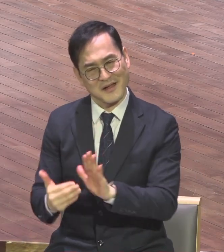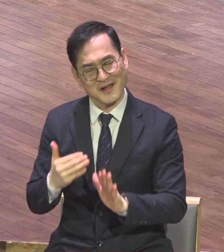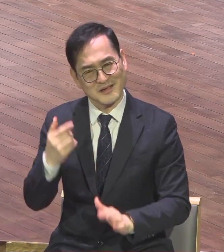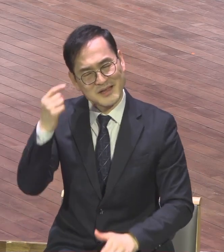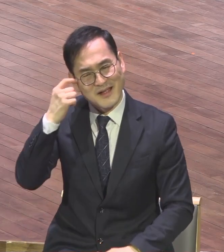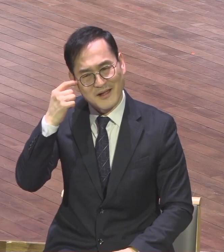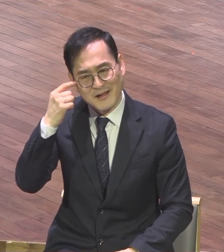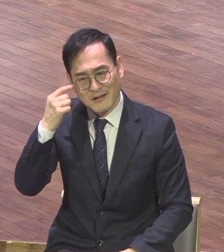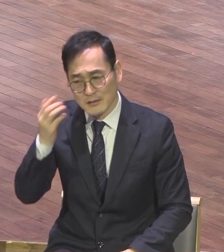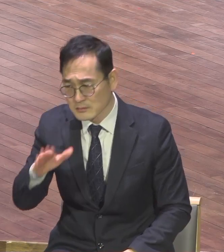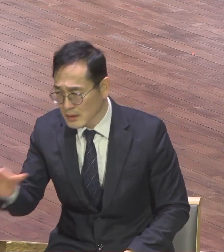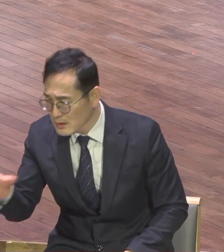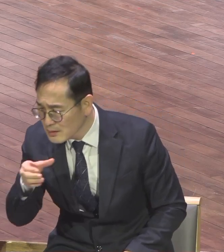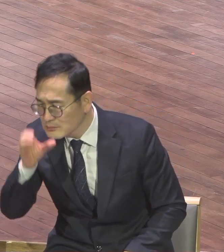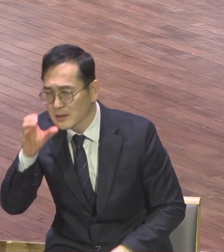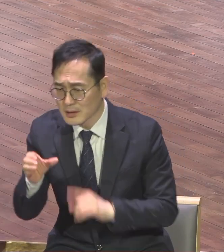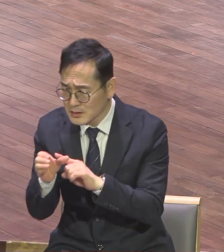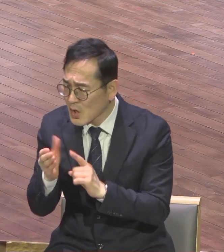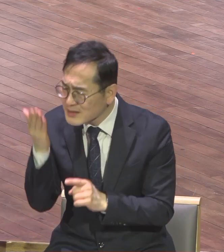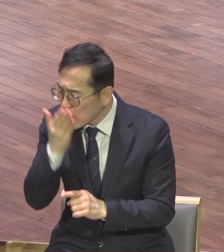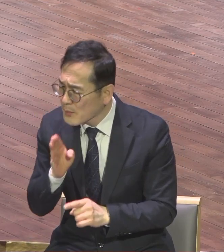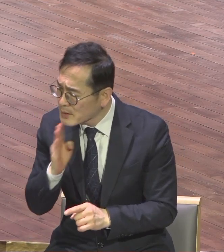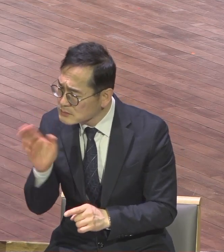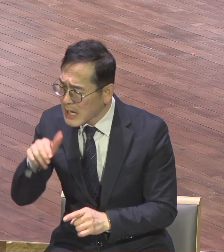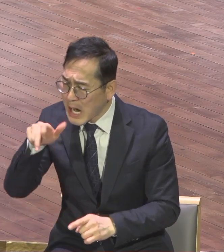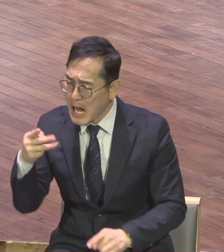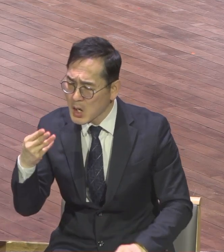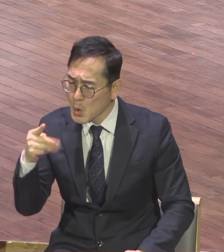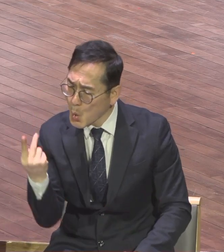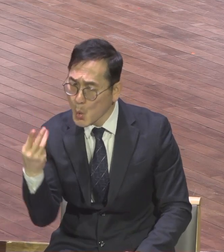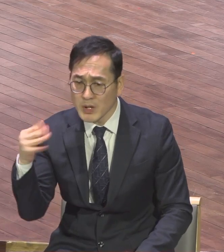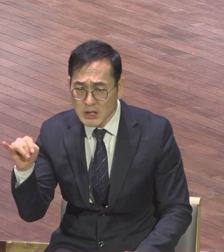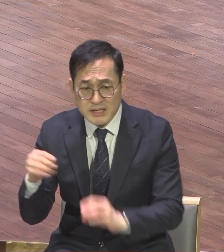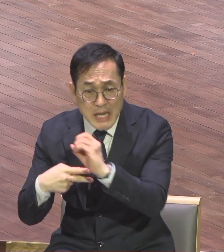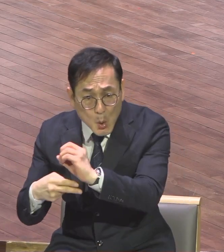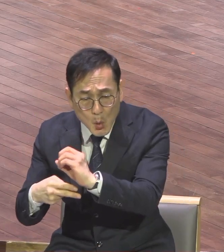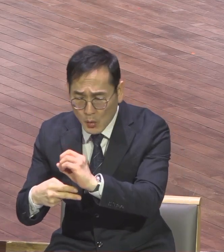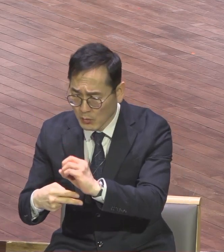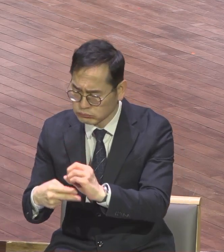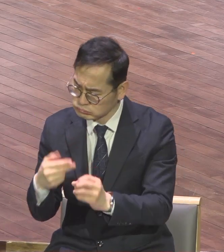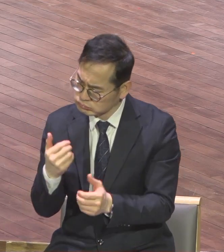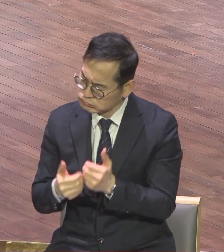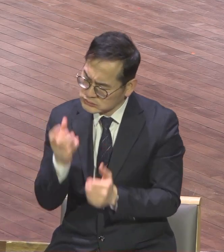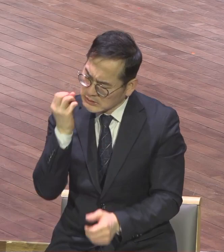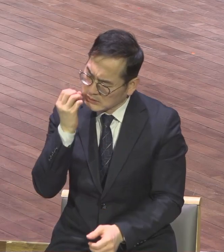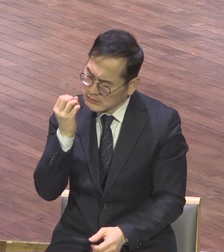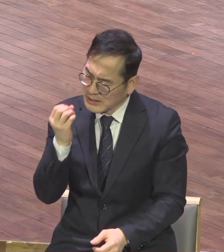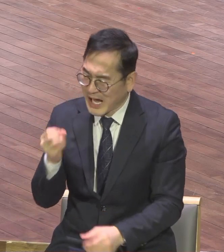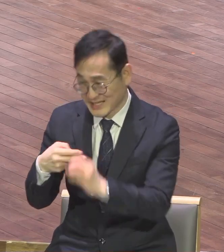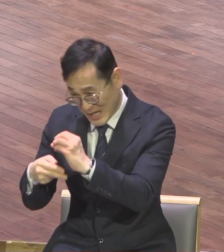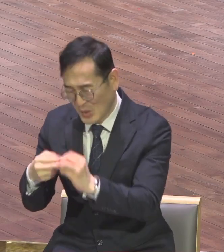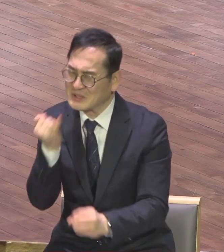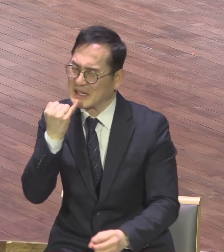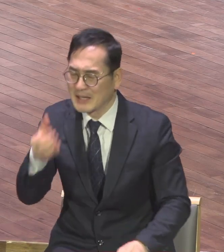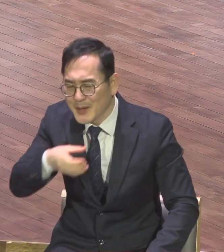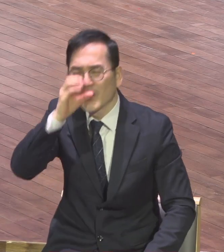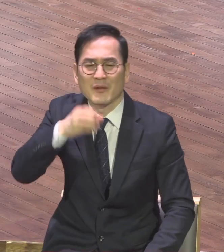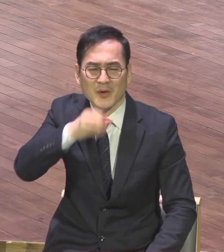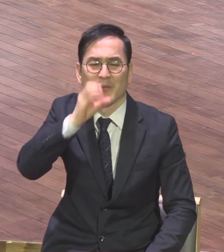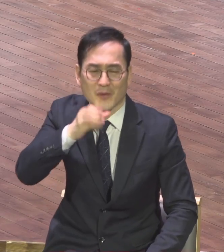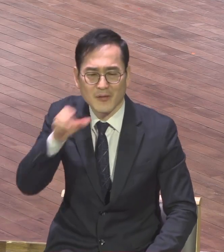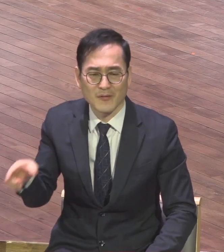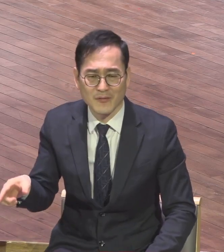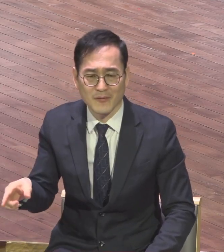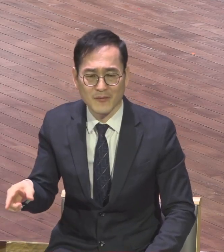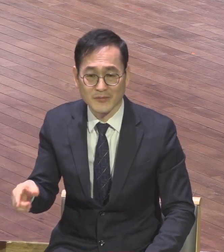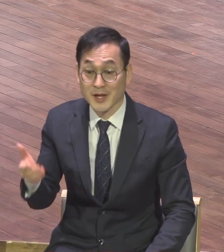약간 찝찝한 거예요. 아, 이게 단데 칼로리가 없다고? 아, 그렇지만 모르겠다 이렇게 마셨거든요.